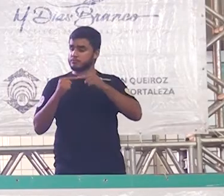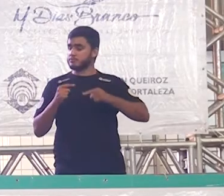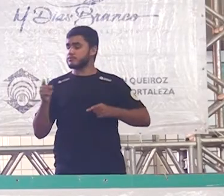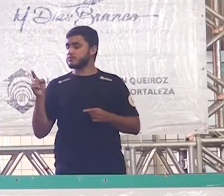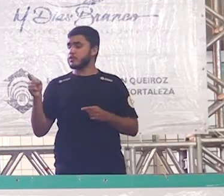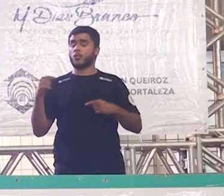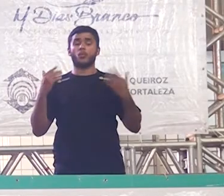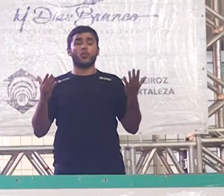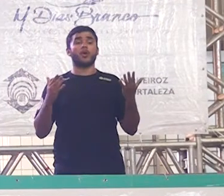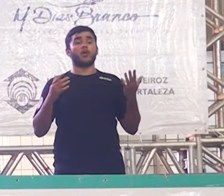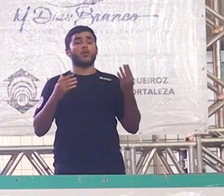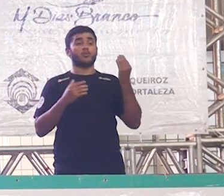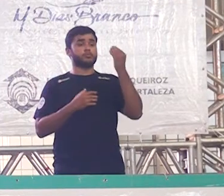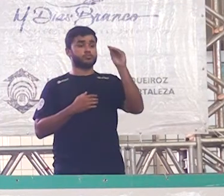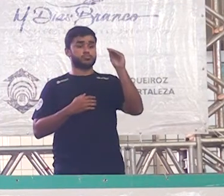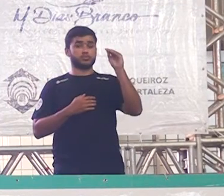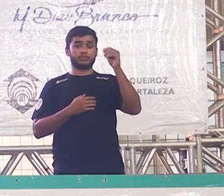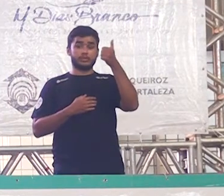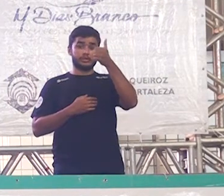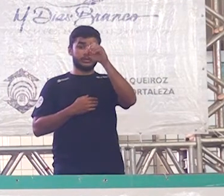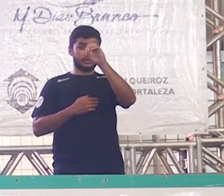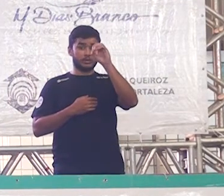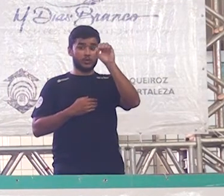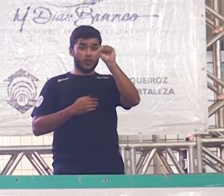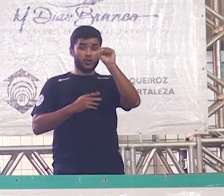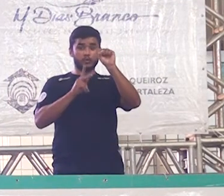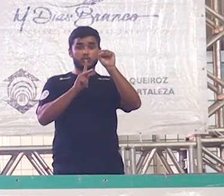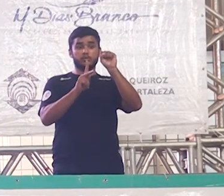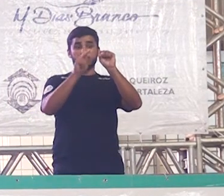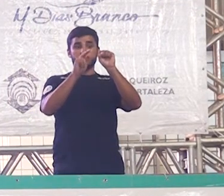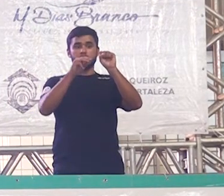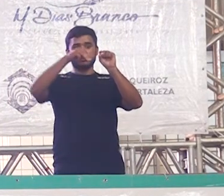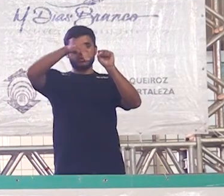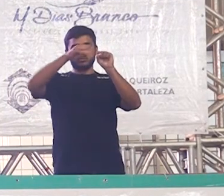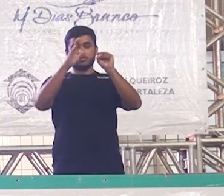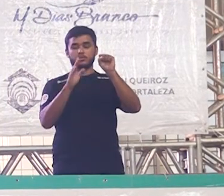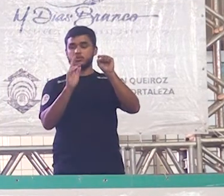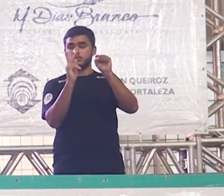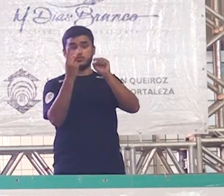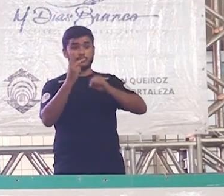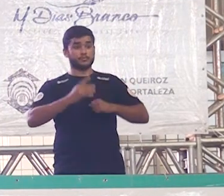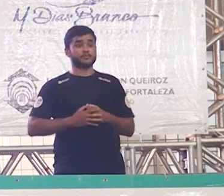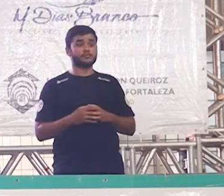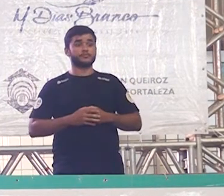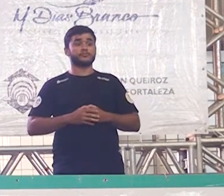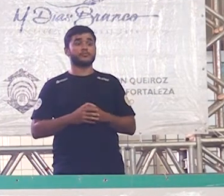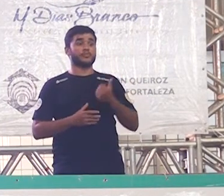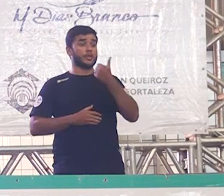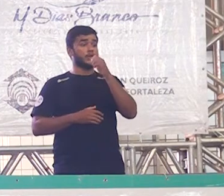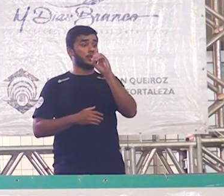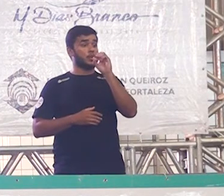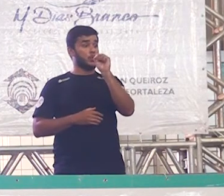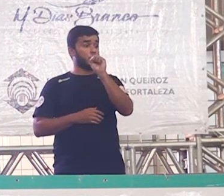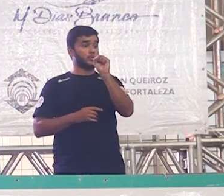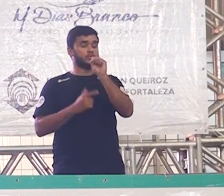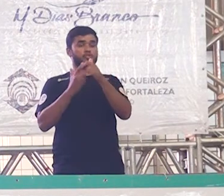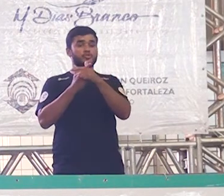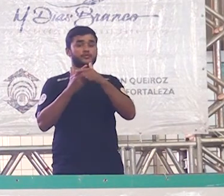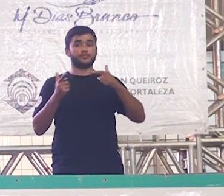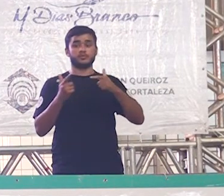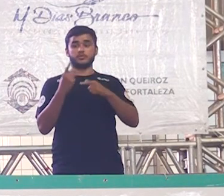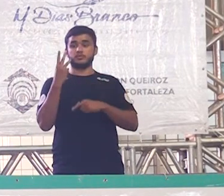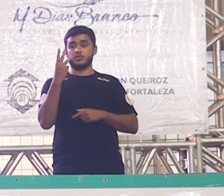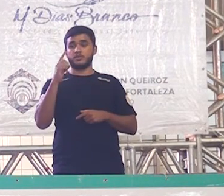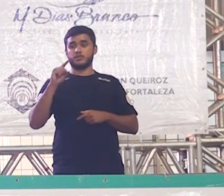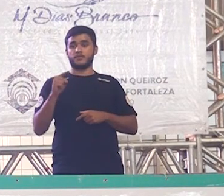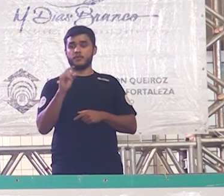para você, 108 km por hora, 108 dividido por 3,6 vai dar 30 metros por